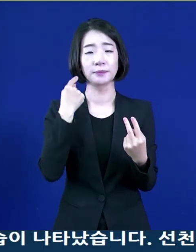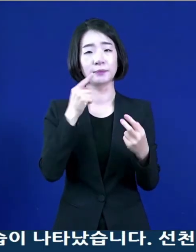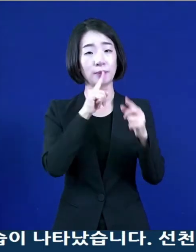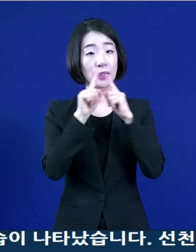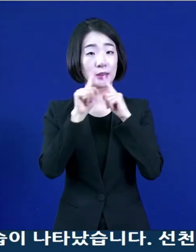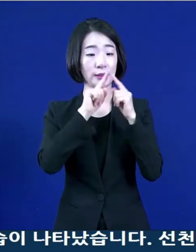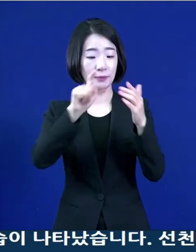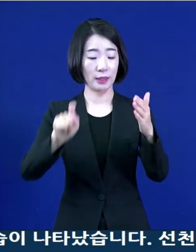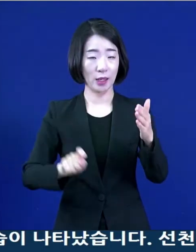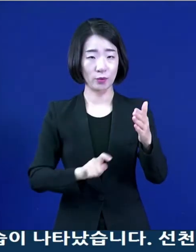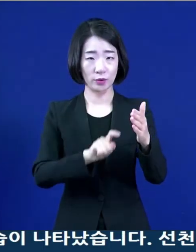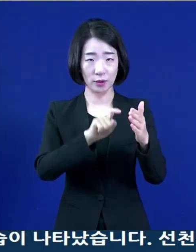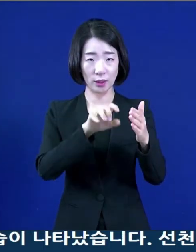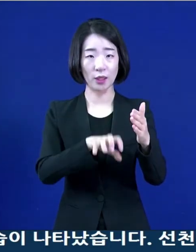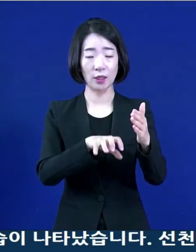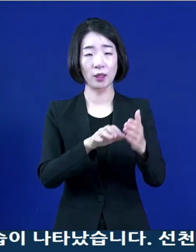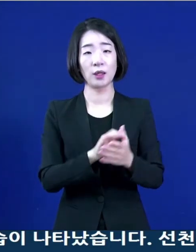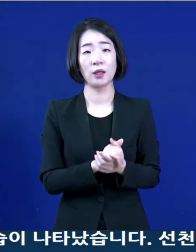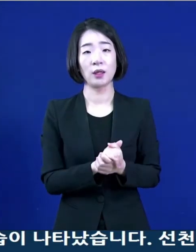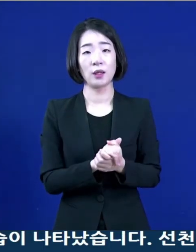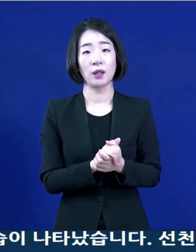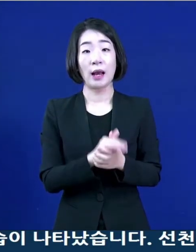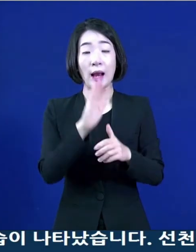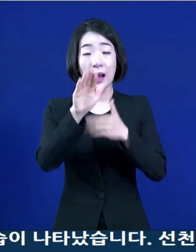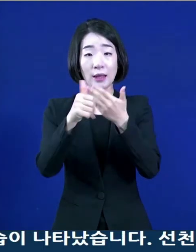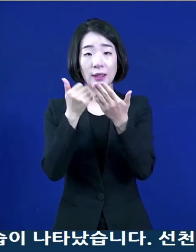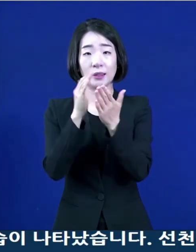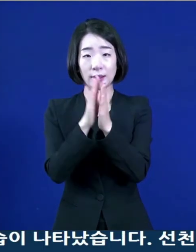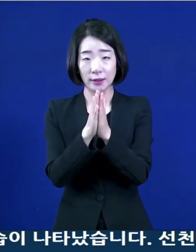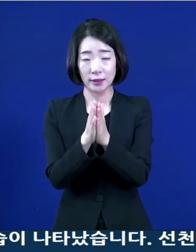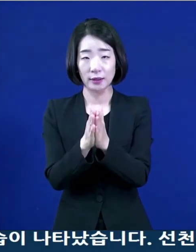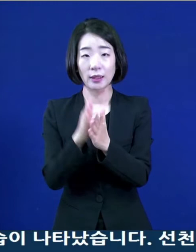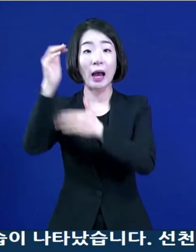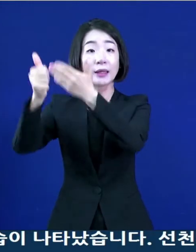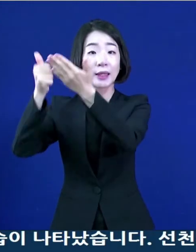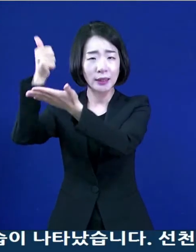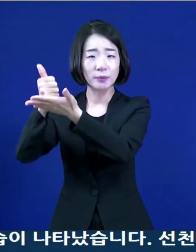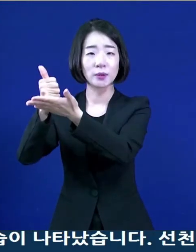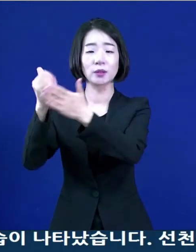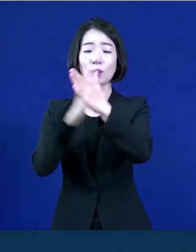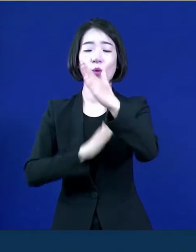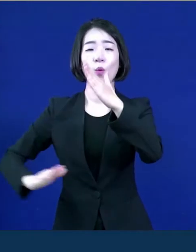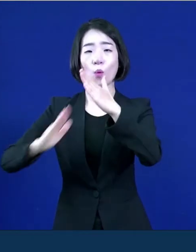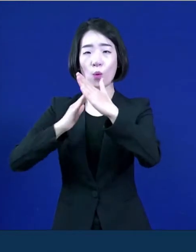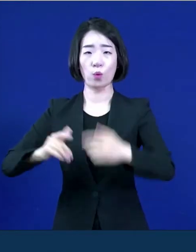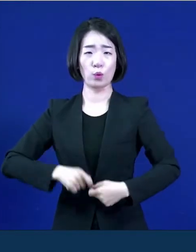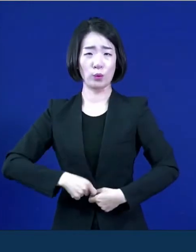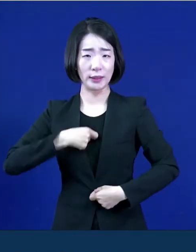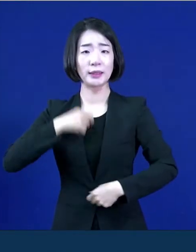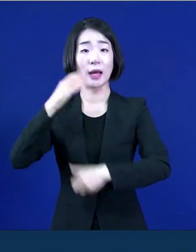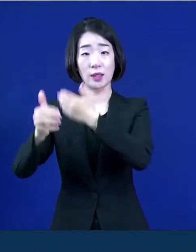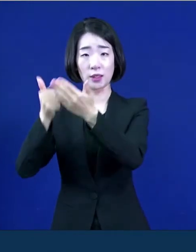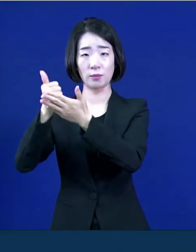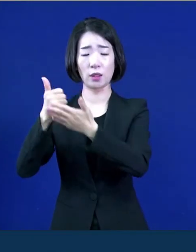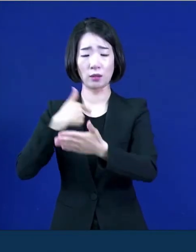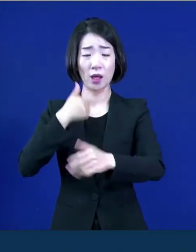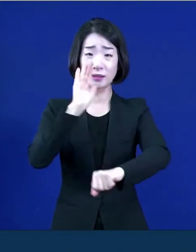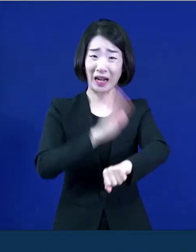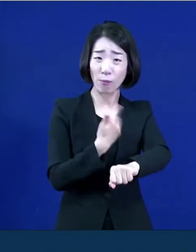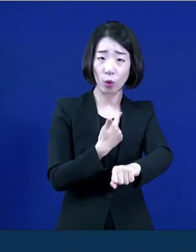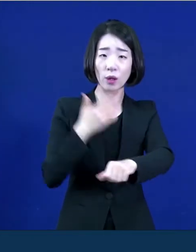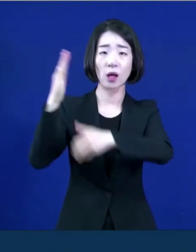가운데 하나님이, 공의 하나님이 우리가 잘못하면 심판하시잖아요. 여러분, 그거 맞아요? 우리가